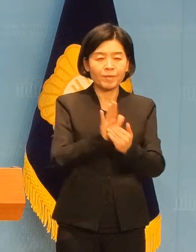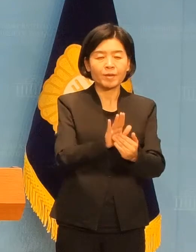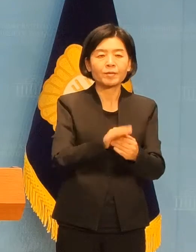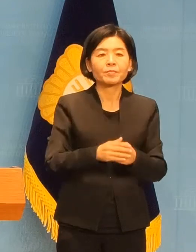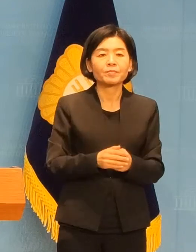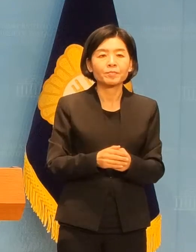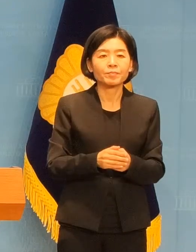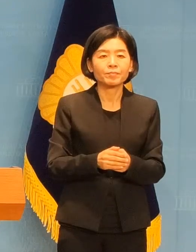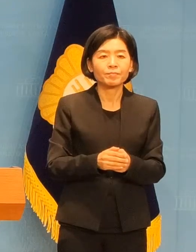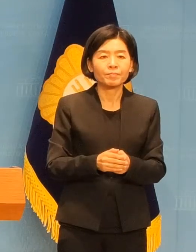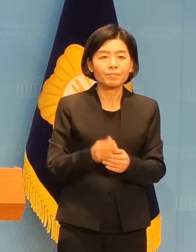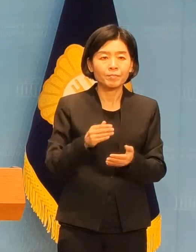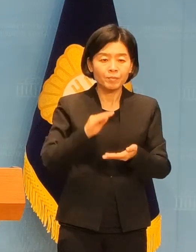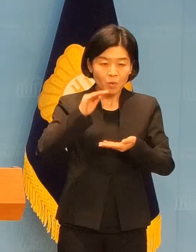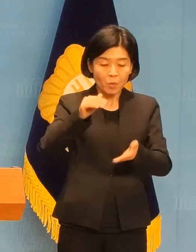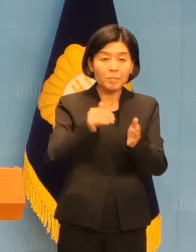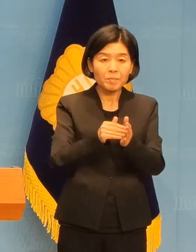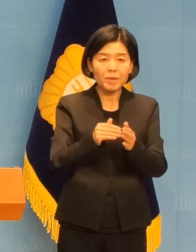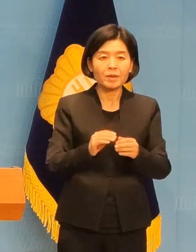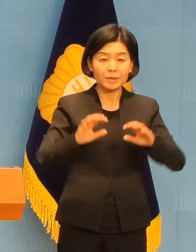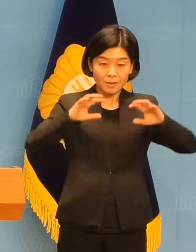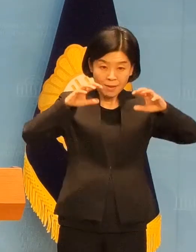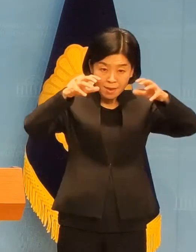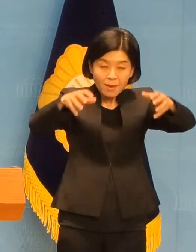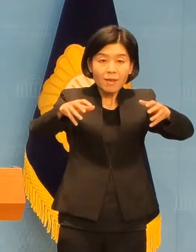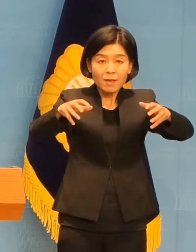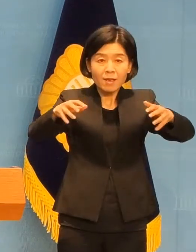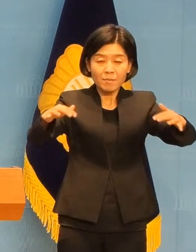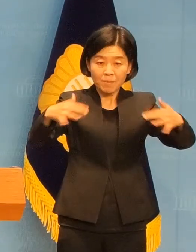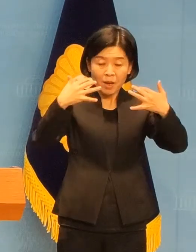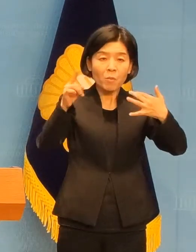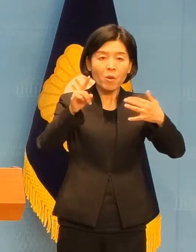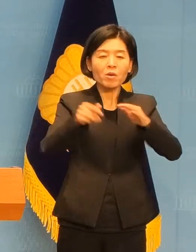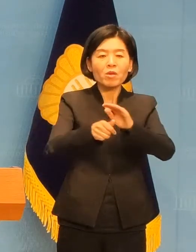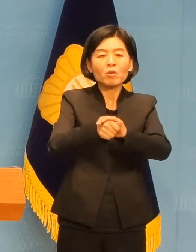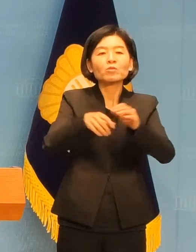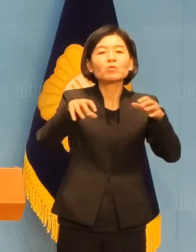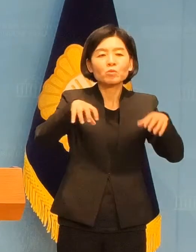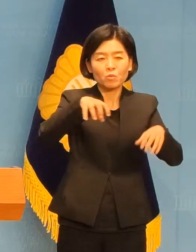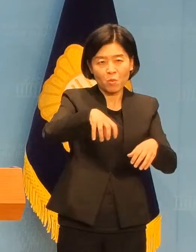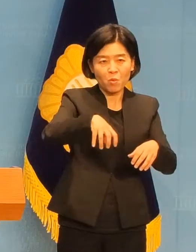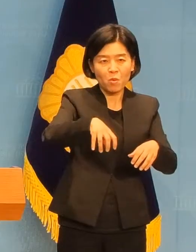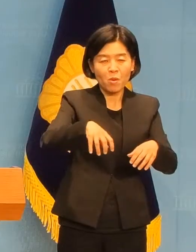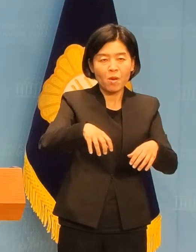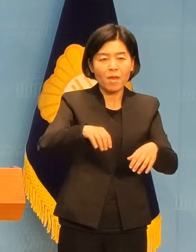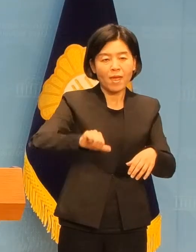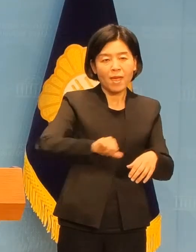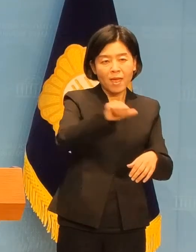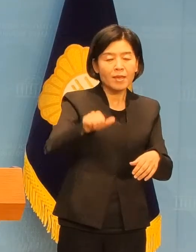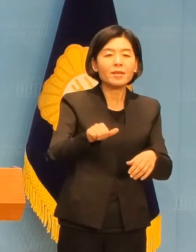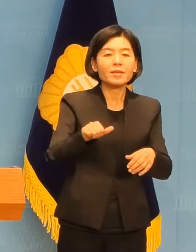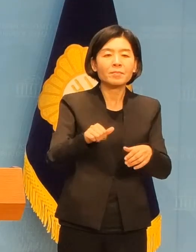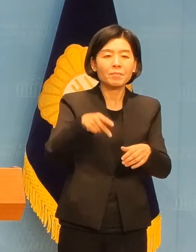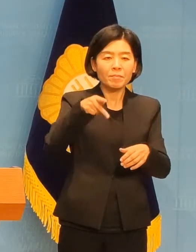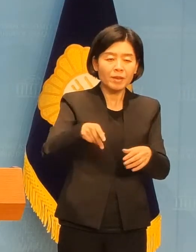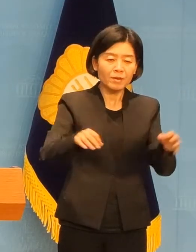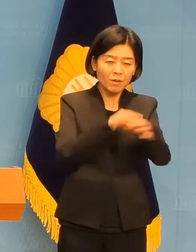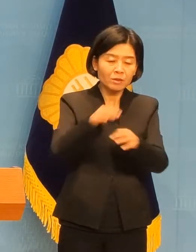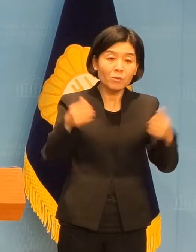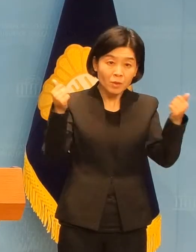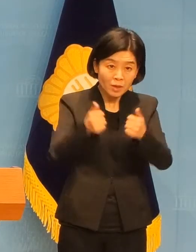보고 드렸습니다. 세계의 시선이 경주로 향해 있습니다. 에이펙 성공은 단순히 외교 행사를